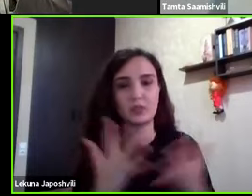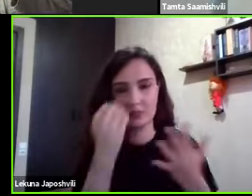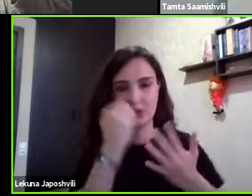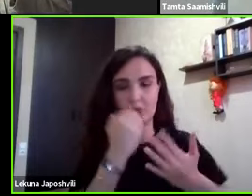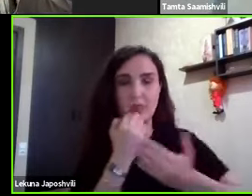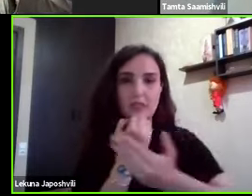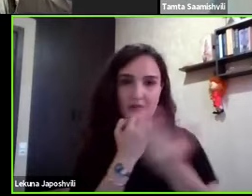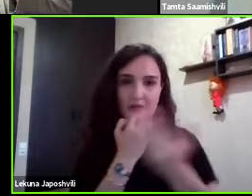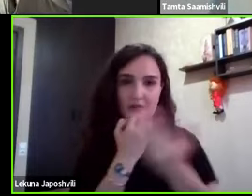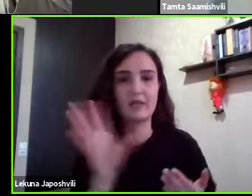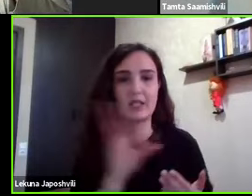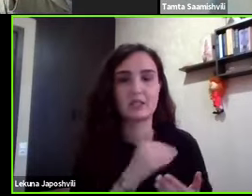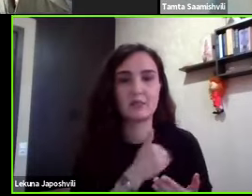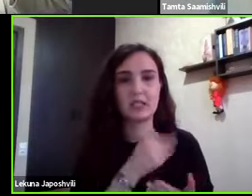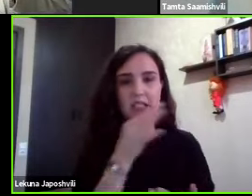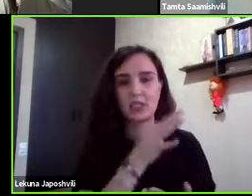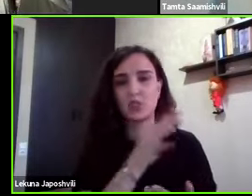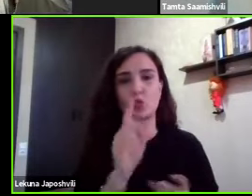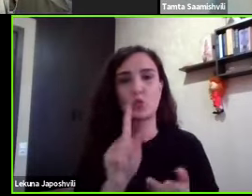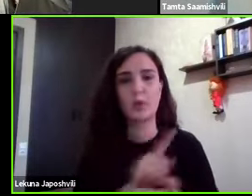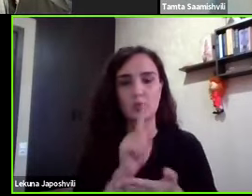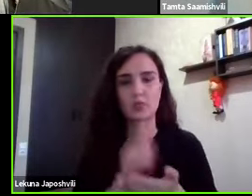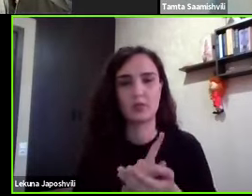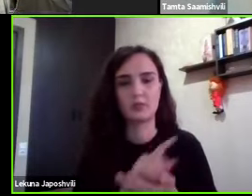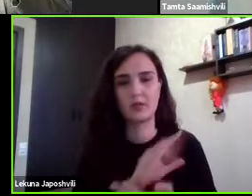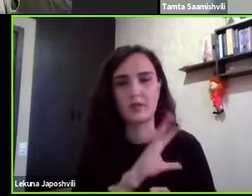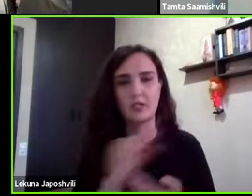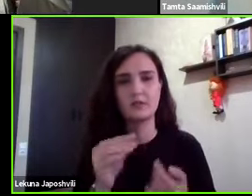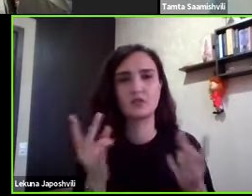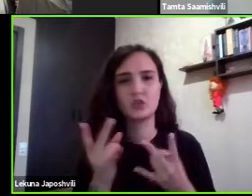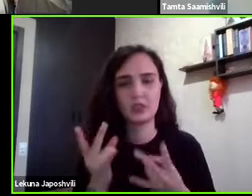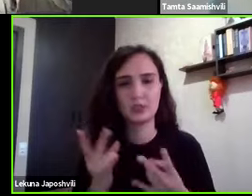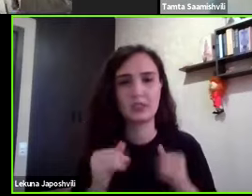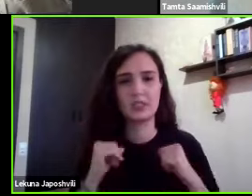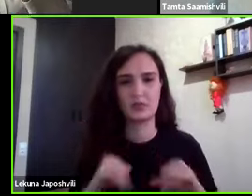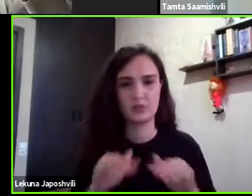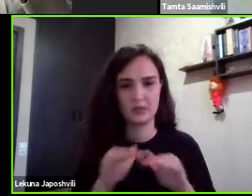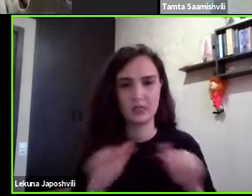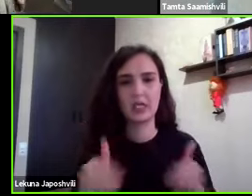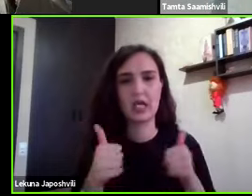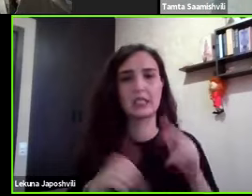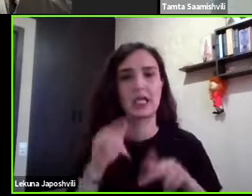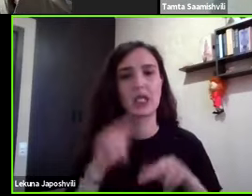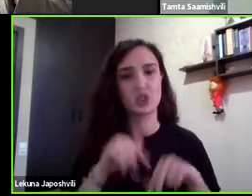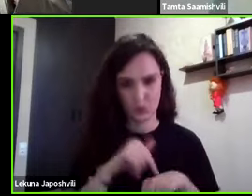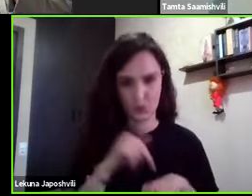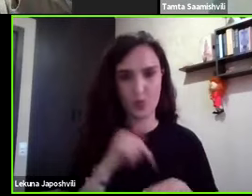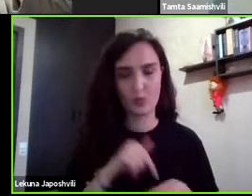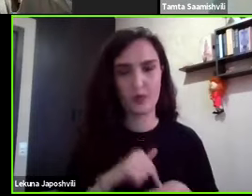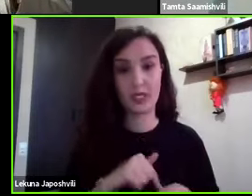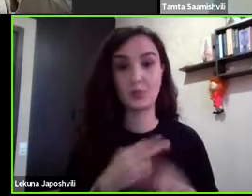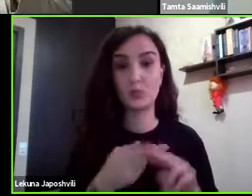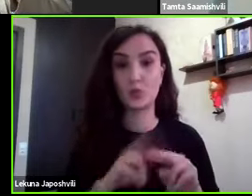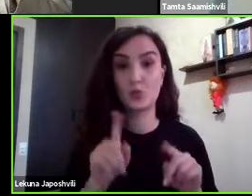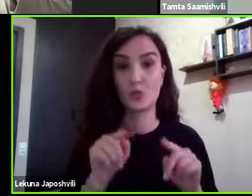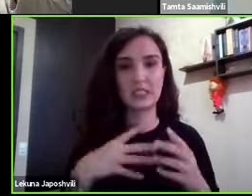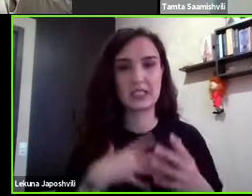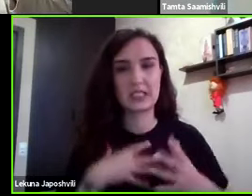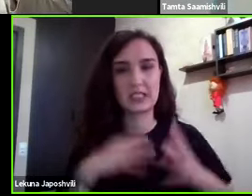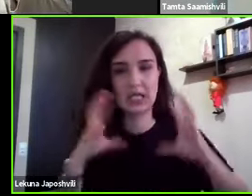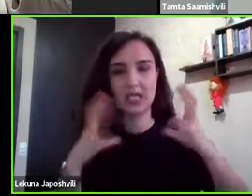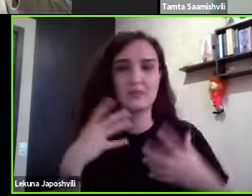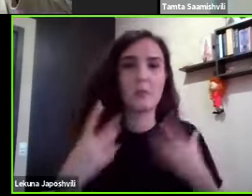და ყველას მინდა გითხრათ, რომ აუცილებლად ყველას გჭირდება სიმშვიდე, კარგი განწყობა, რადგან ეს სტრესი და